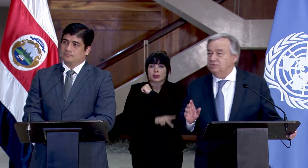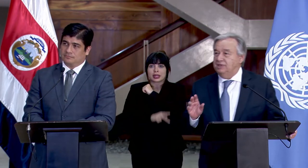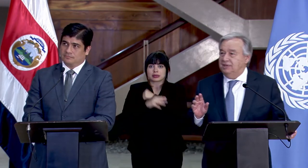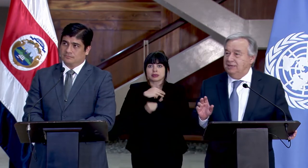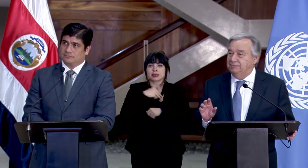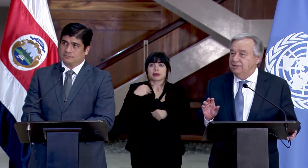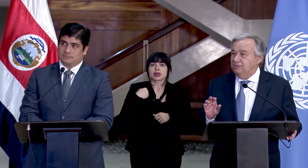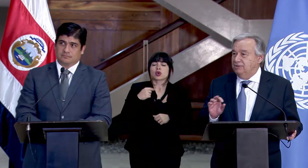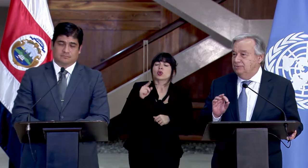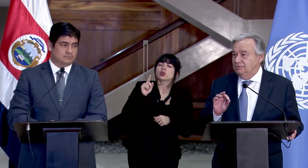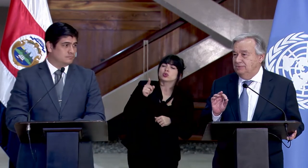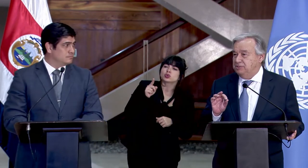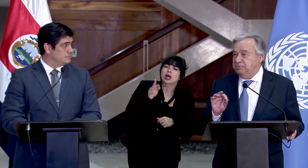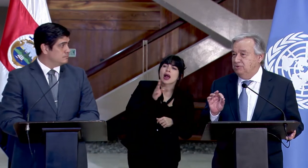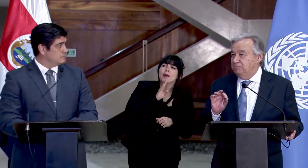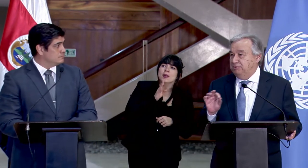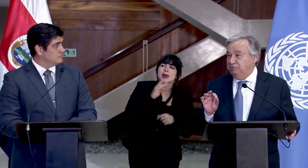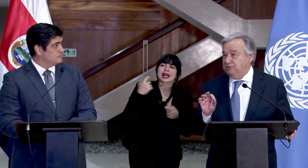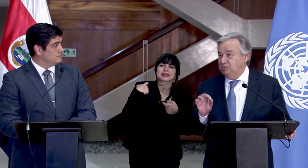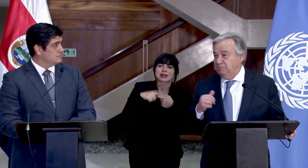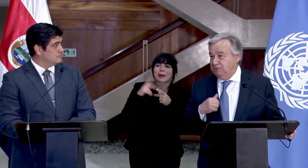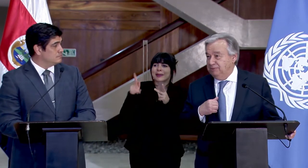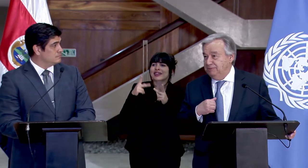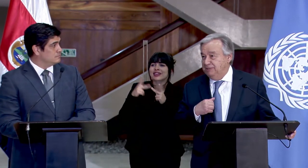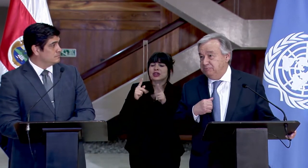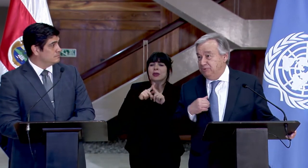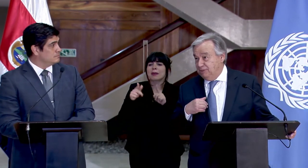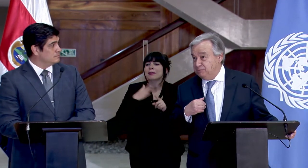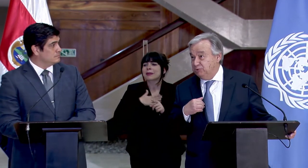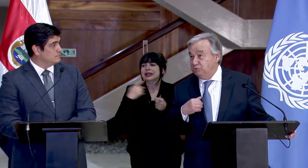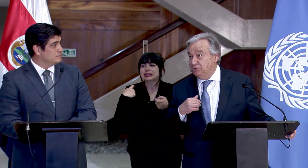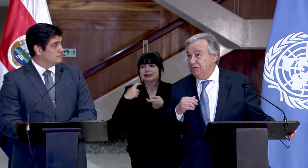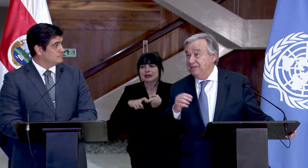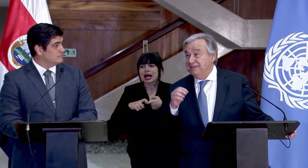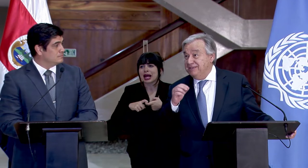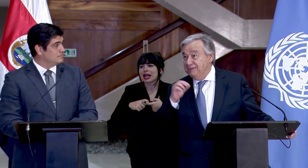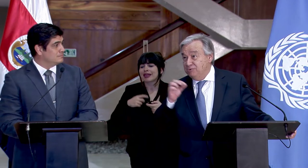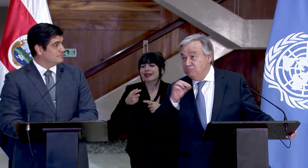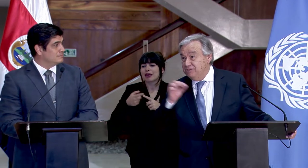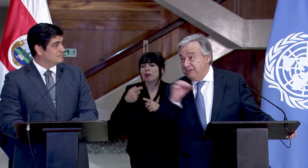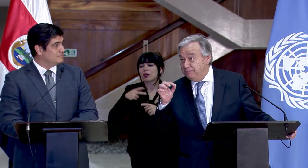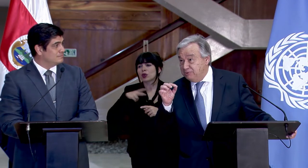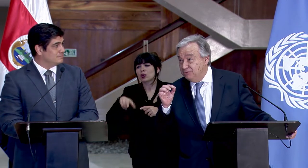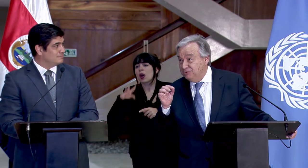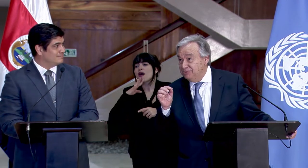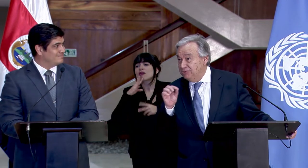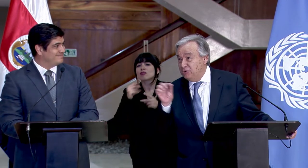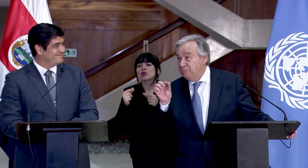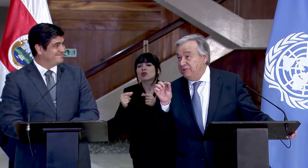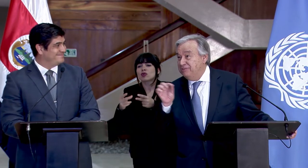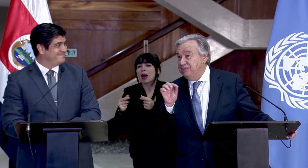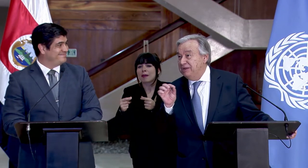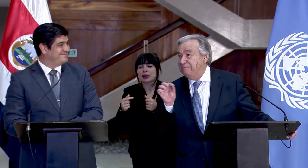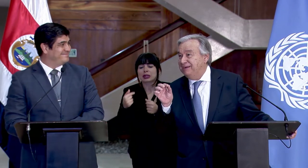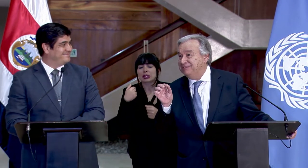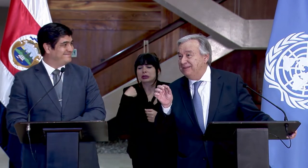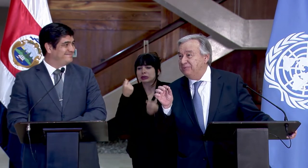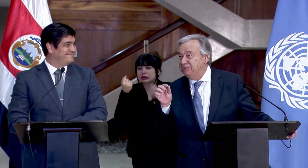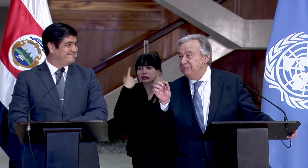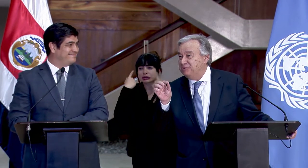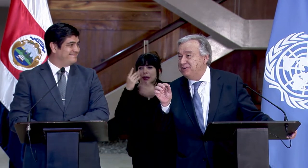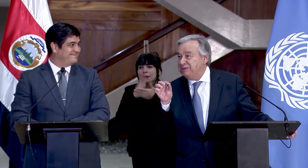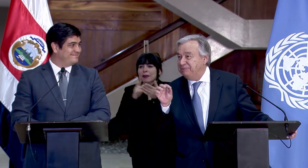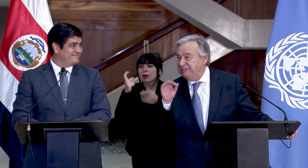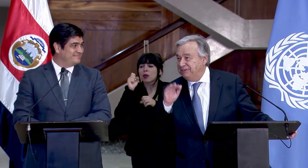Gracias. Usted ha hablado en español perfecto, pero mi español es portuñol y habló muy rápido. Yo no comprendí una parte de